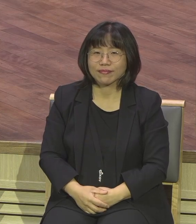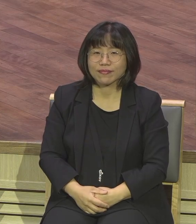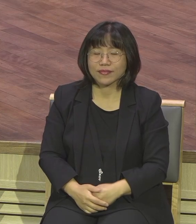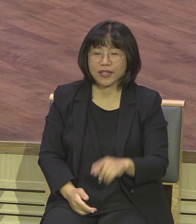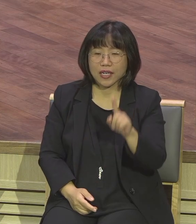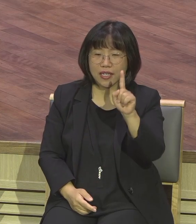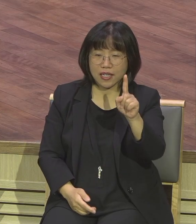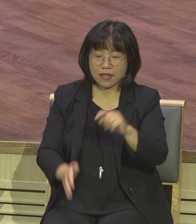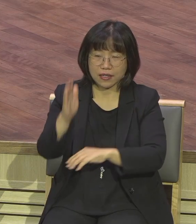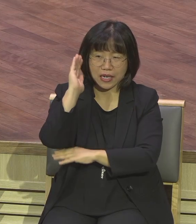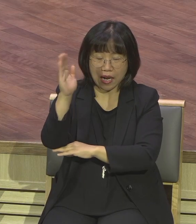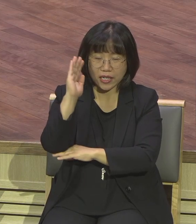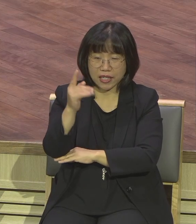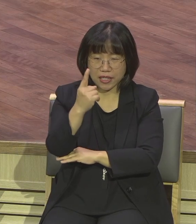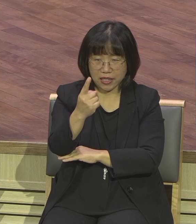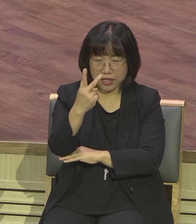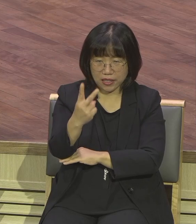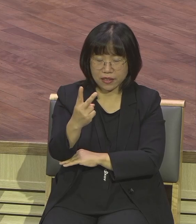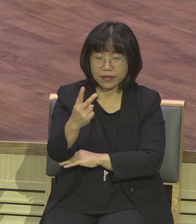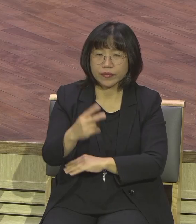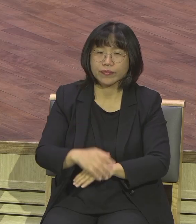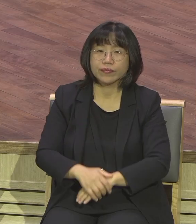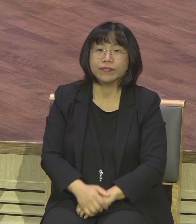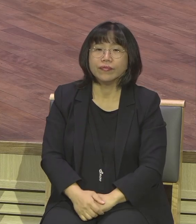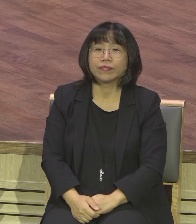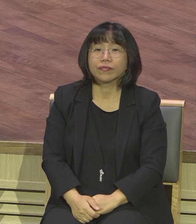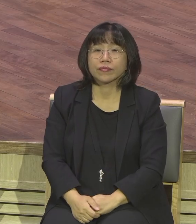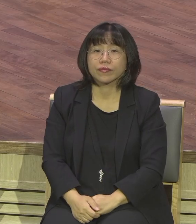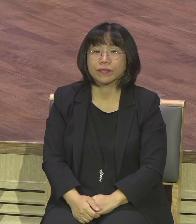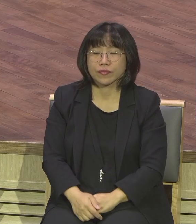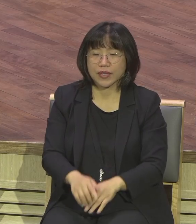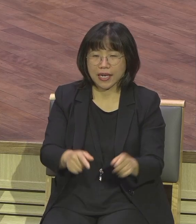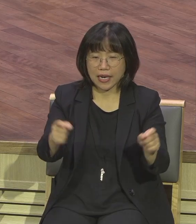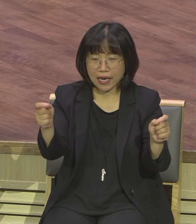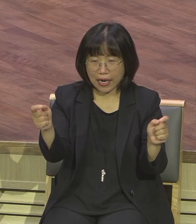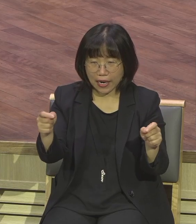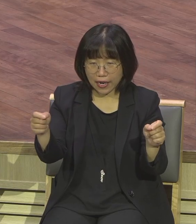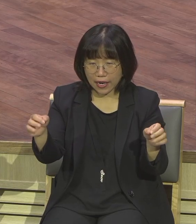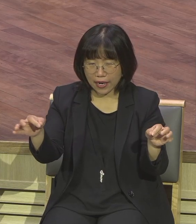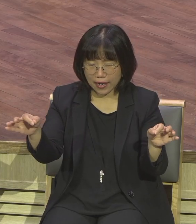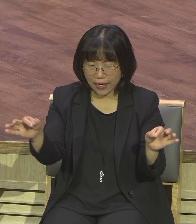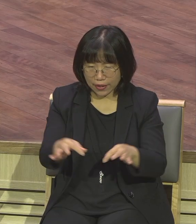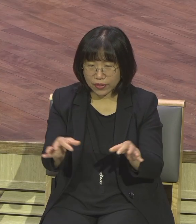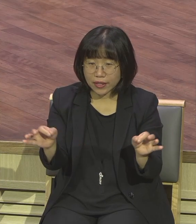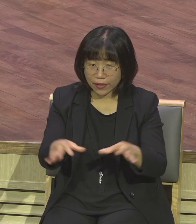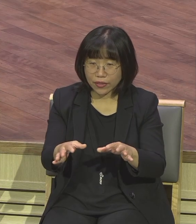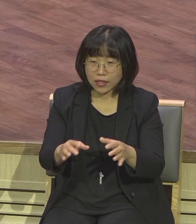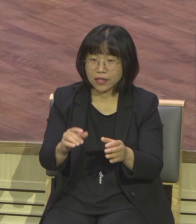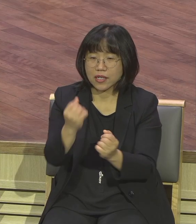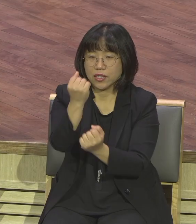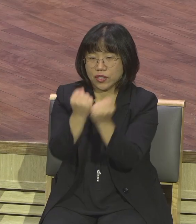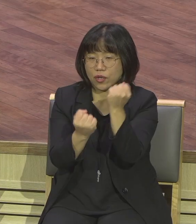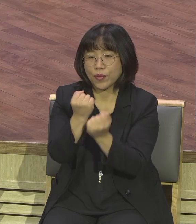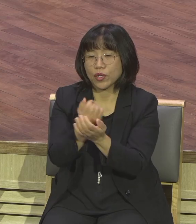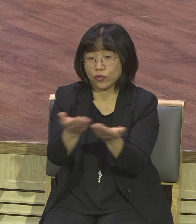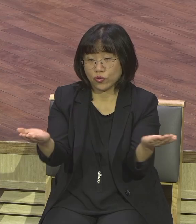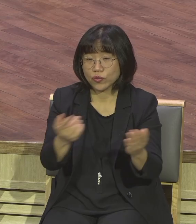1-2강을 했어요. 어제 오늘까지 했습니다. 그래서 요거를 간단하게 정리를 하면 산업인이니까